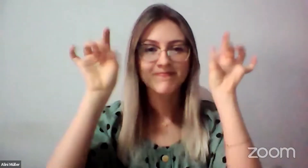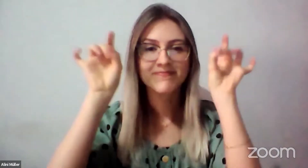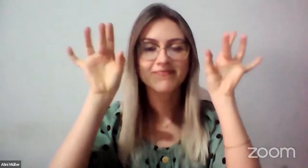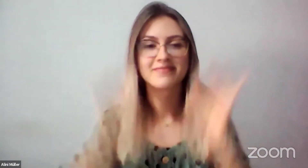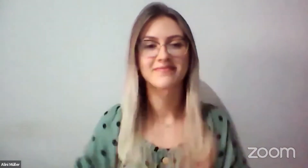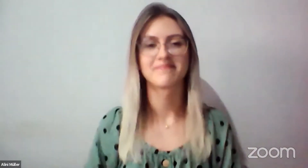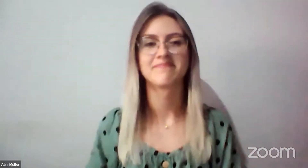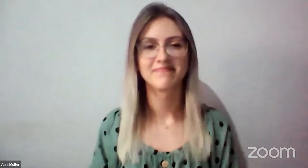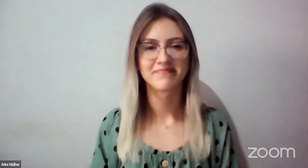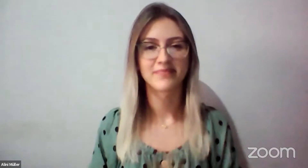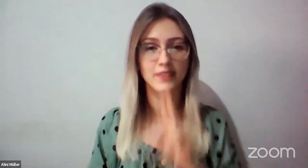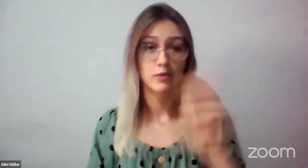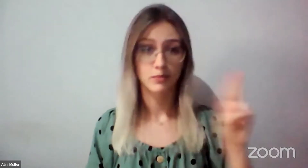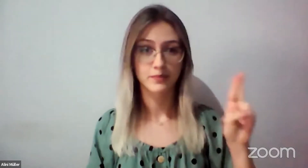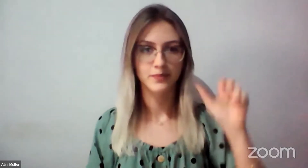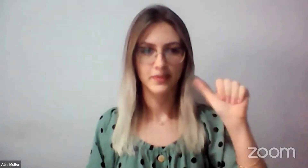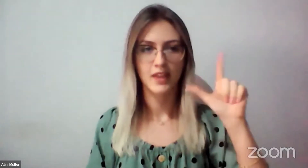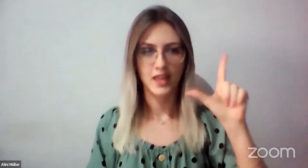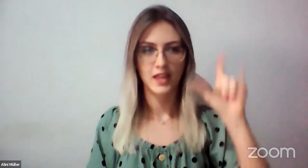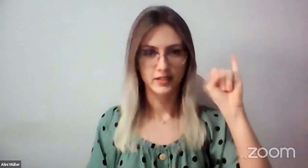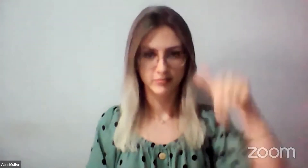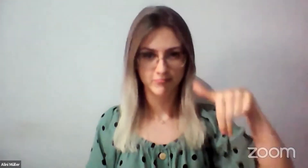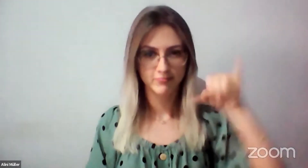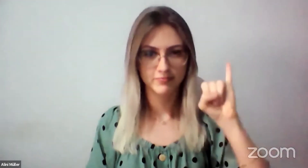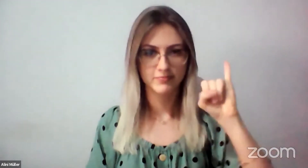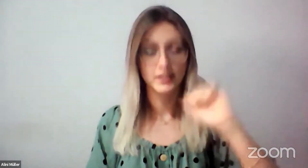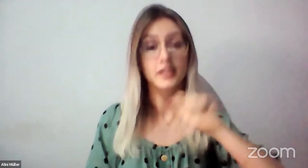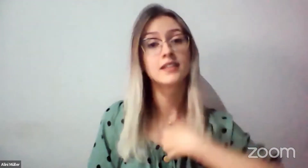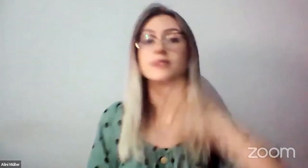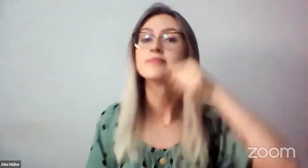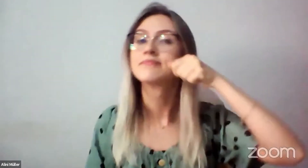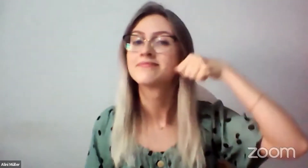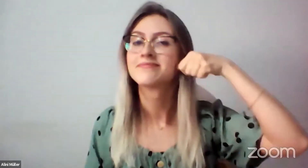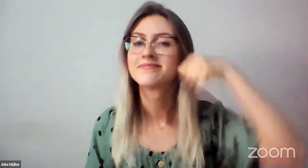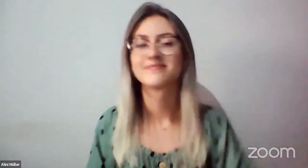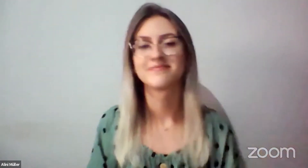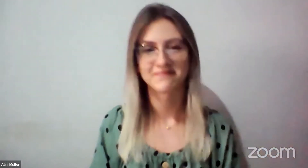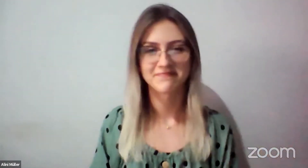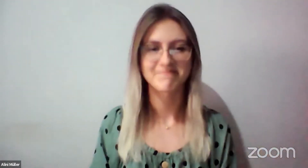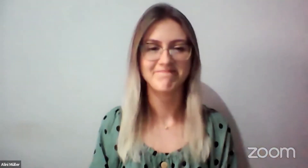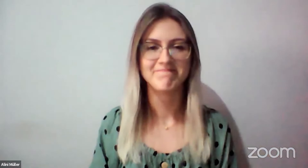Hoje é uma noite especial. Meu nome é Aline e esse é meu sinal.